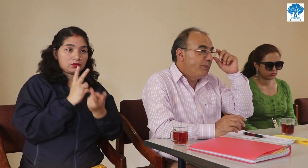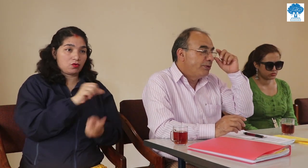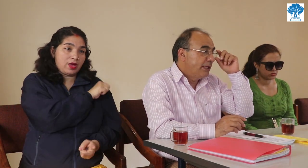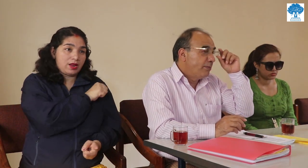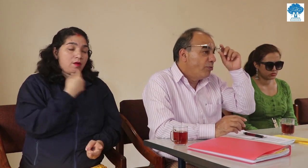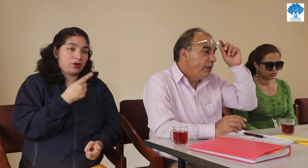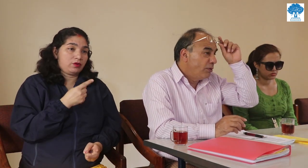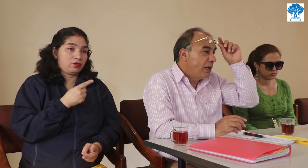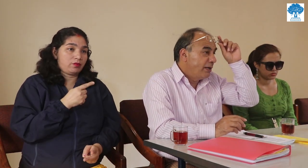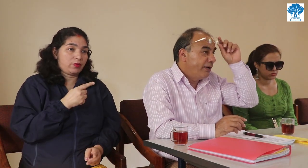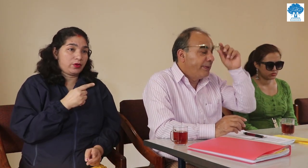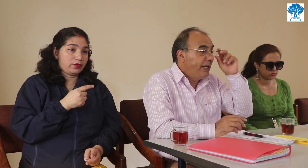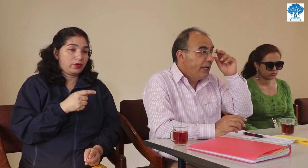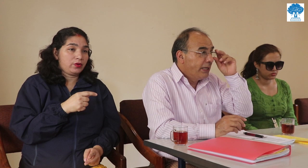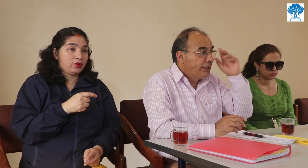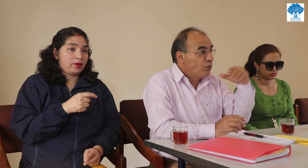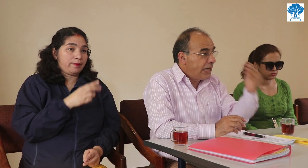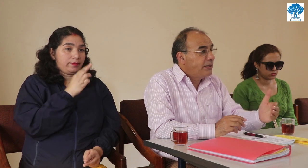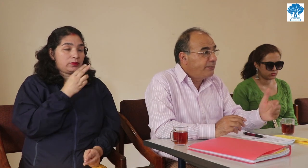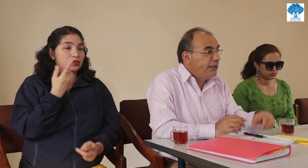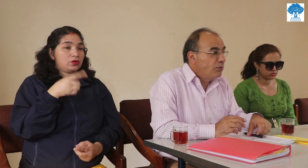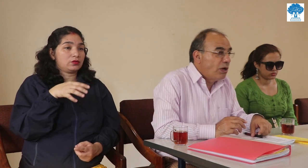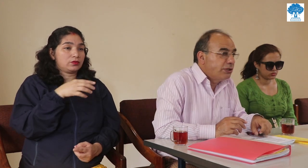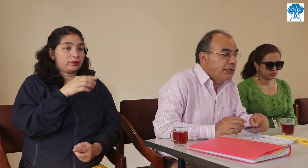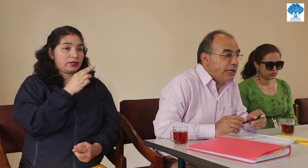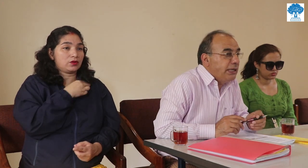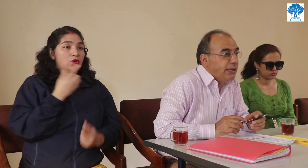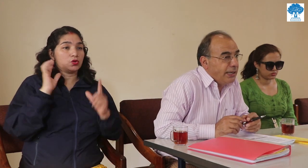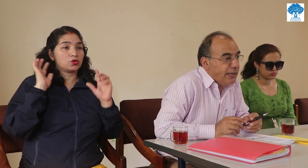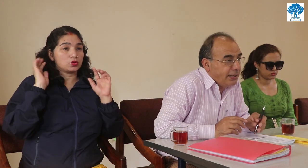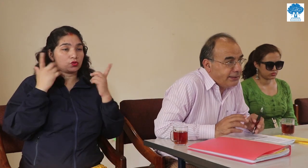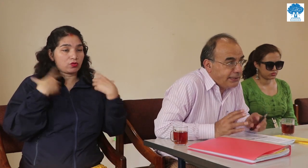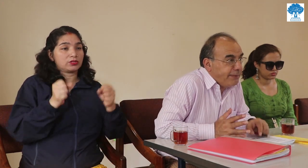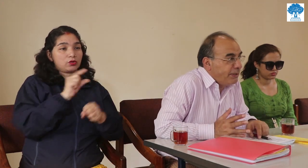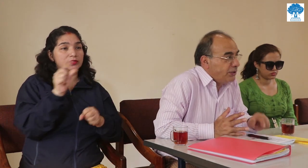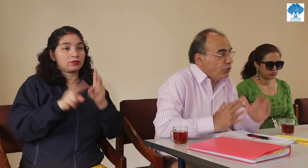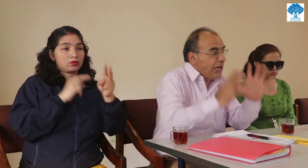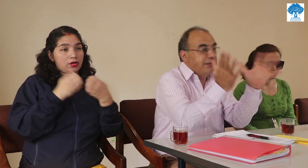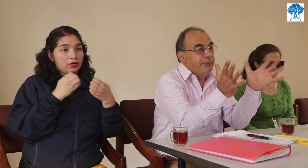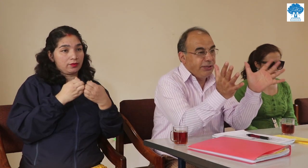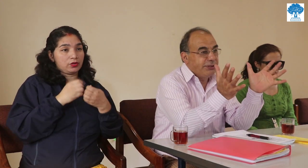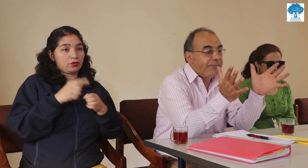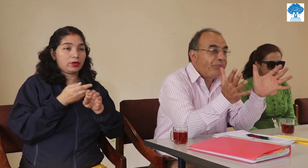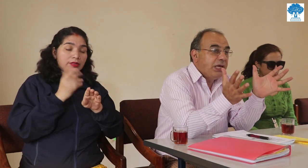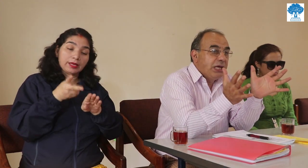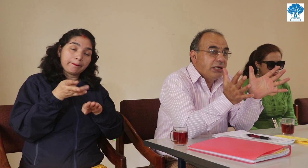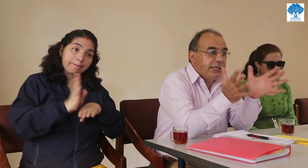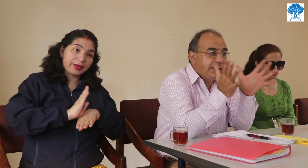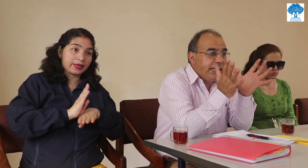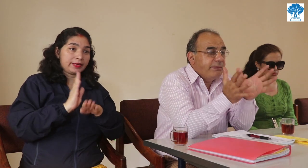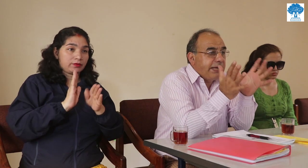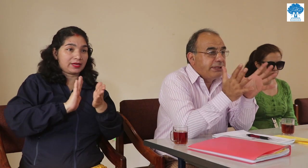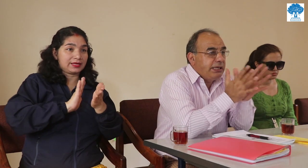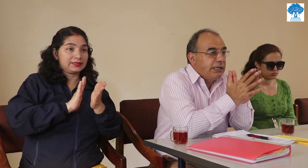भन्नुभयो पिपुल्स हेल्थ मुभमेन्टकै कुरा गर्ने हो भने त्यसको चार्टर पनि 2000 टाइममा त्यसको चार्टर बनेको छ. र